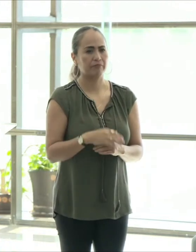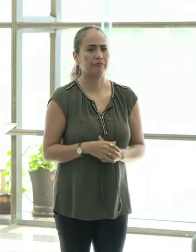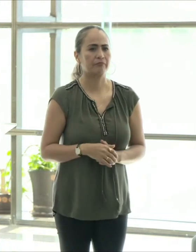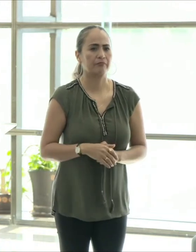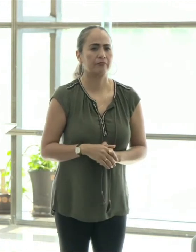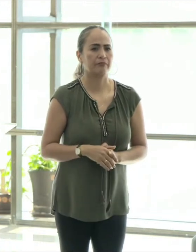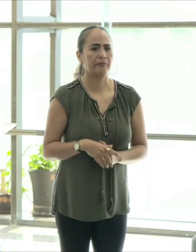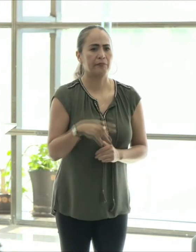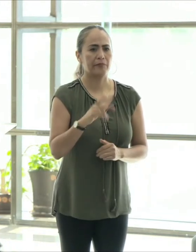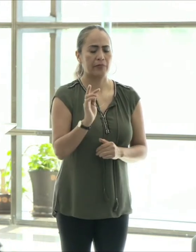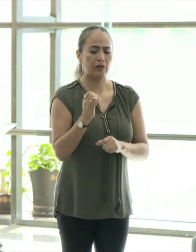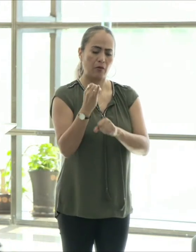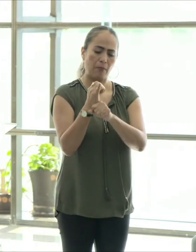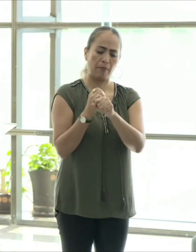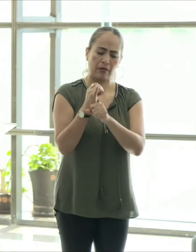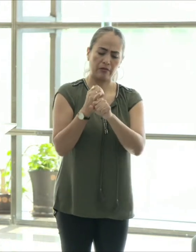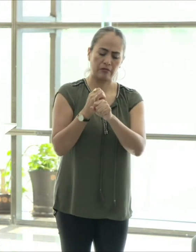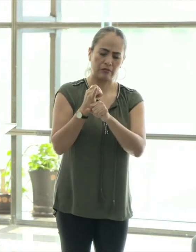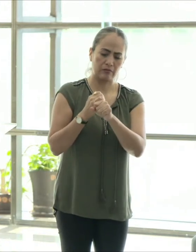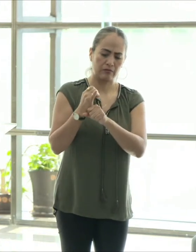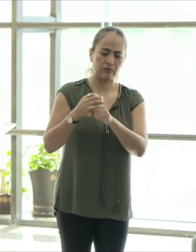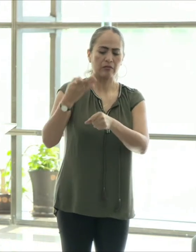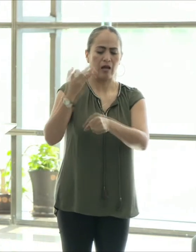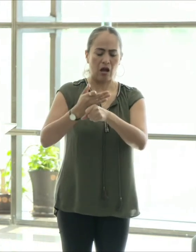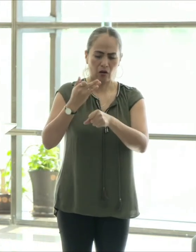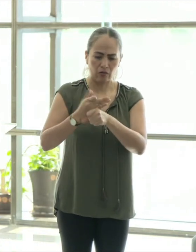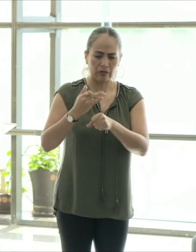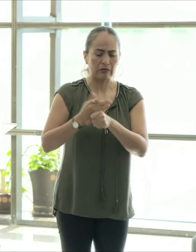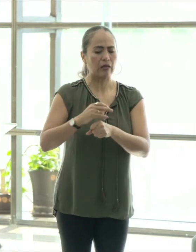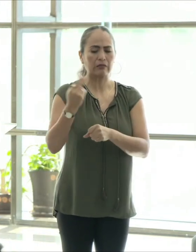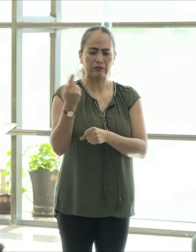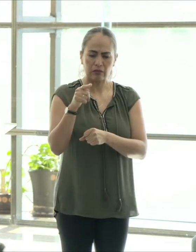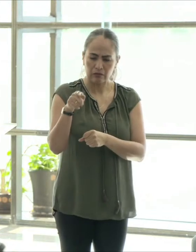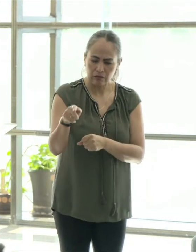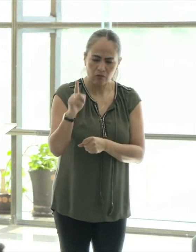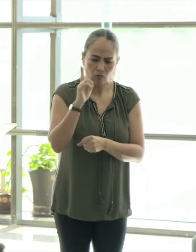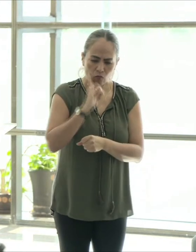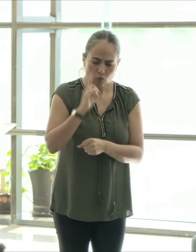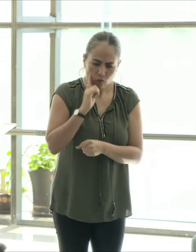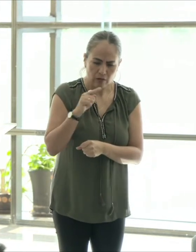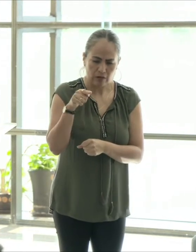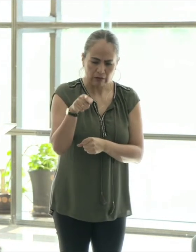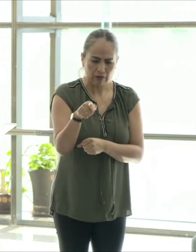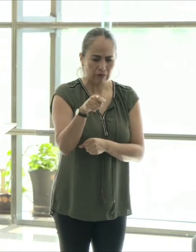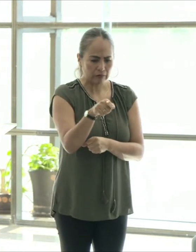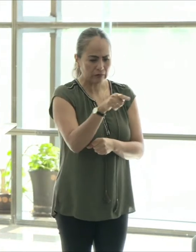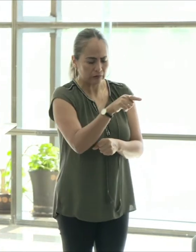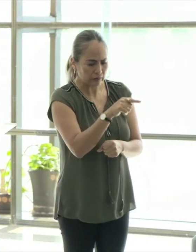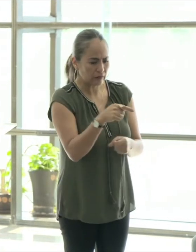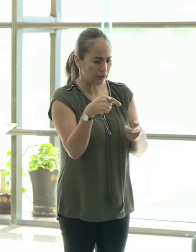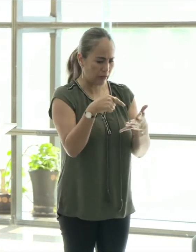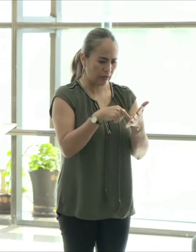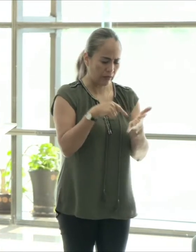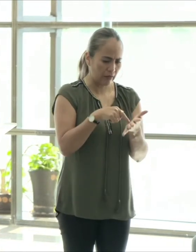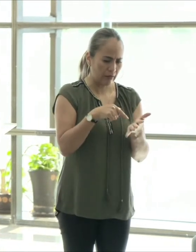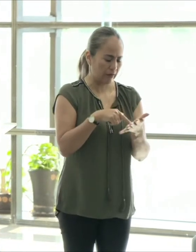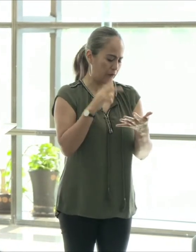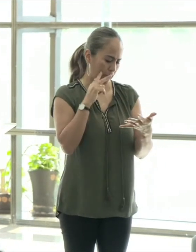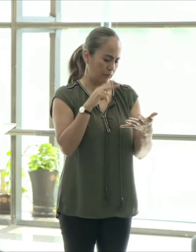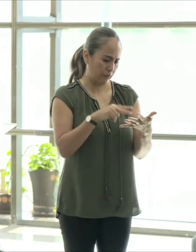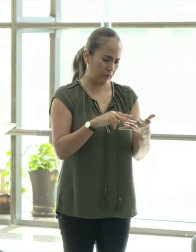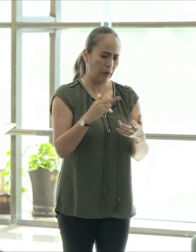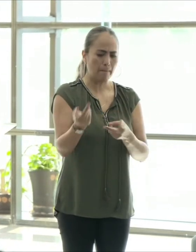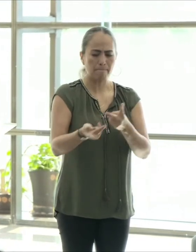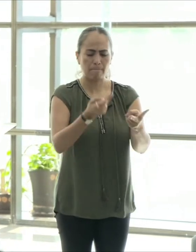creo que este estudio nos Recuerda que es momento de recoger la voz de la mujer que se refleja en las estadísticas señaladas a lo largo